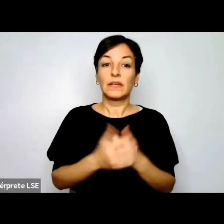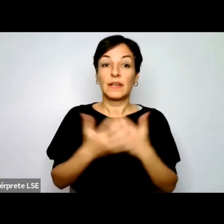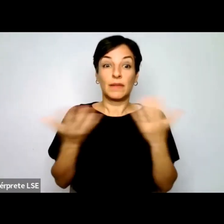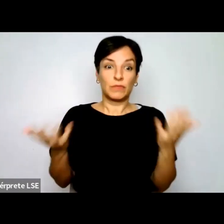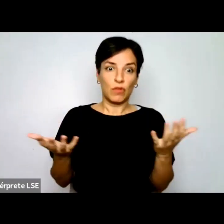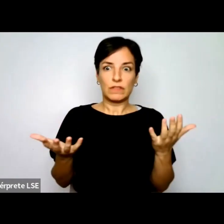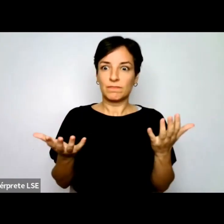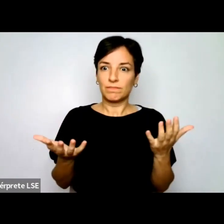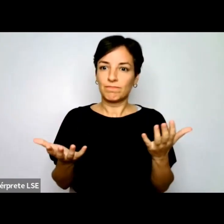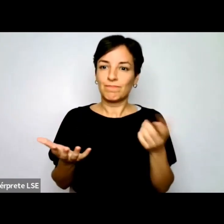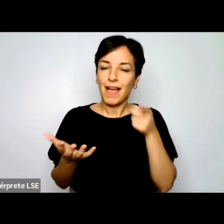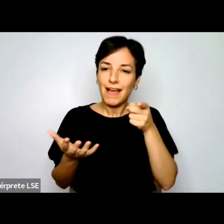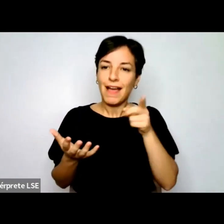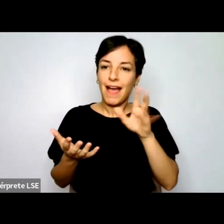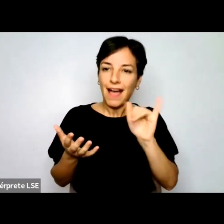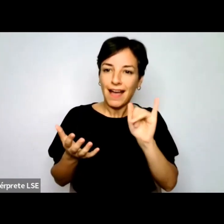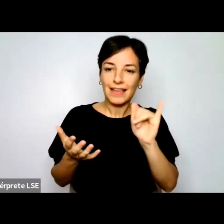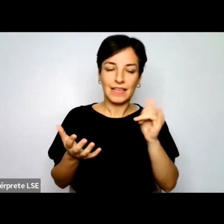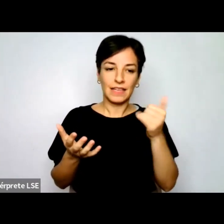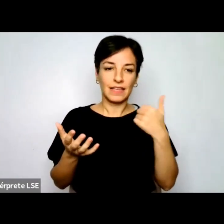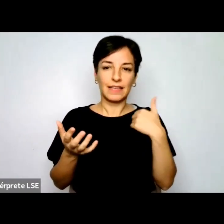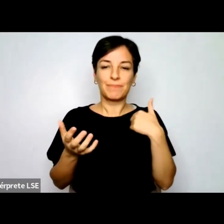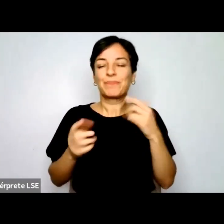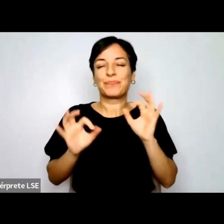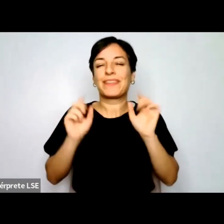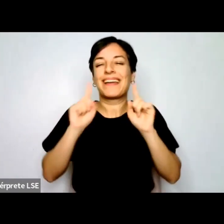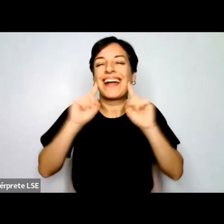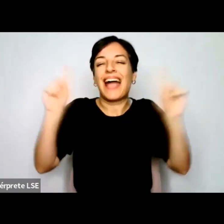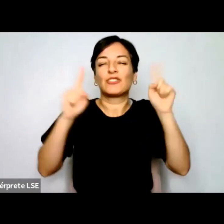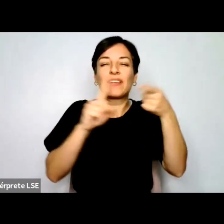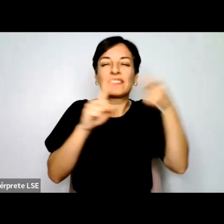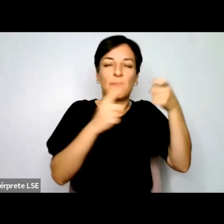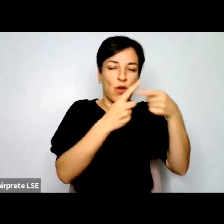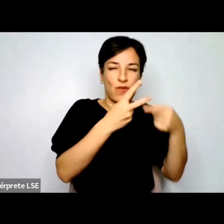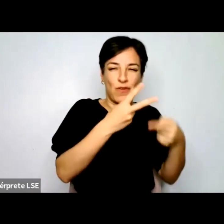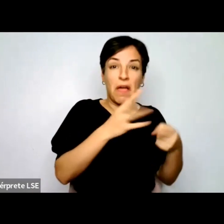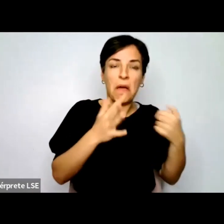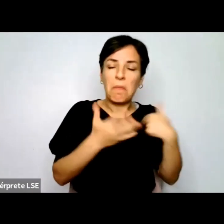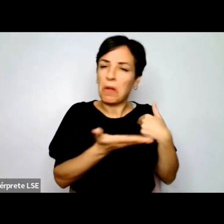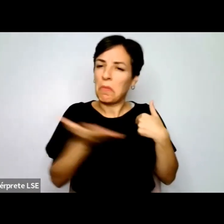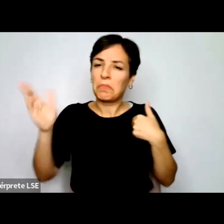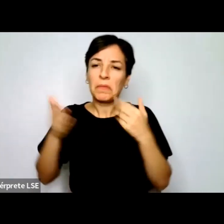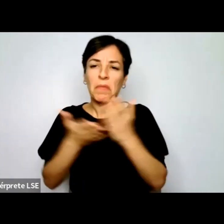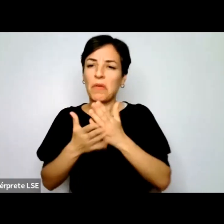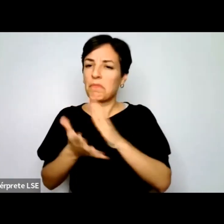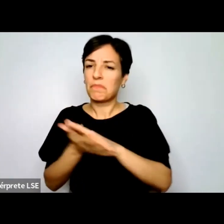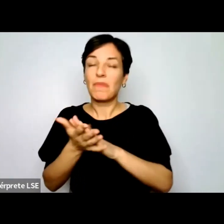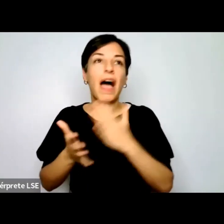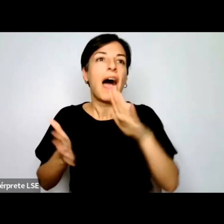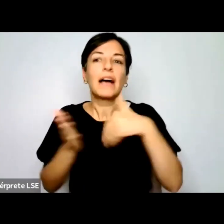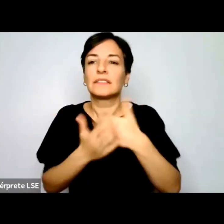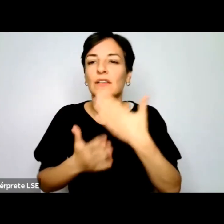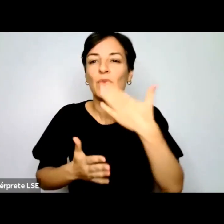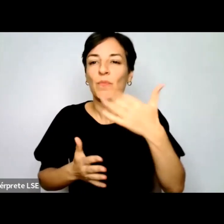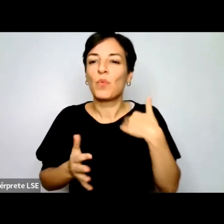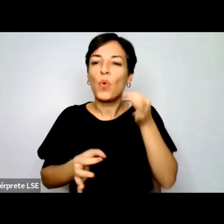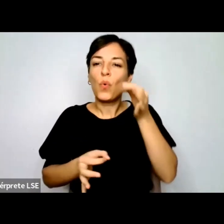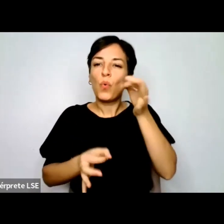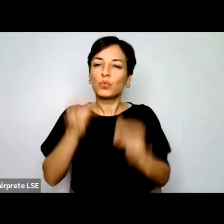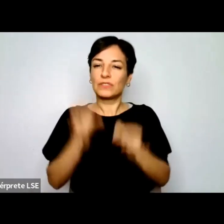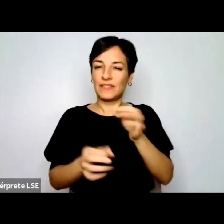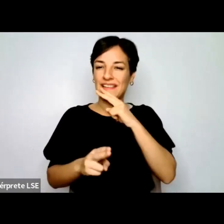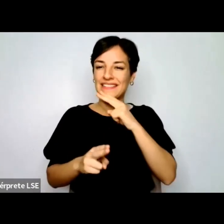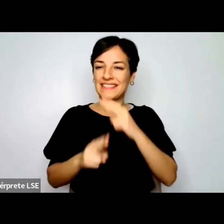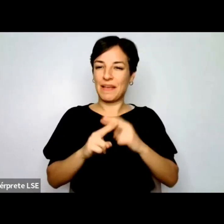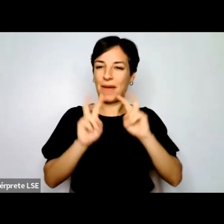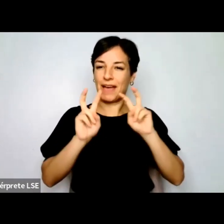hay algunas excepciones. Pero incluso hasta en justicia restaurativa, es decir,